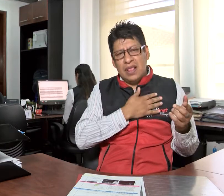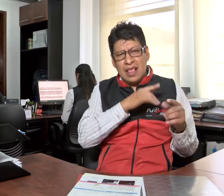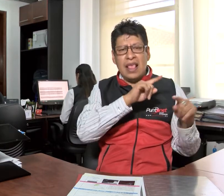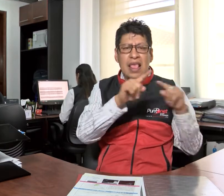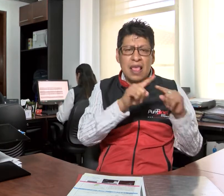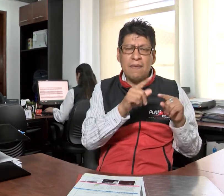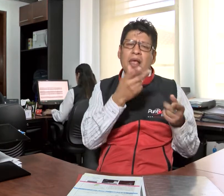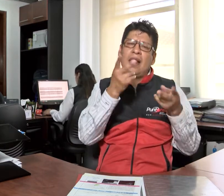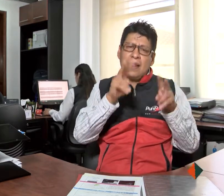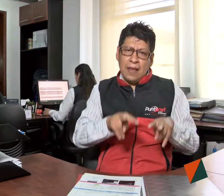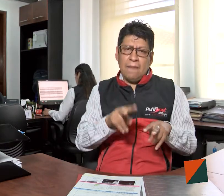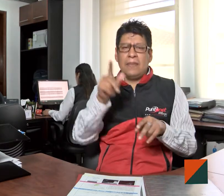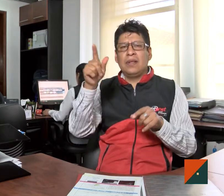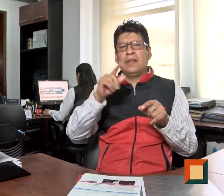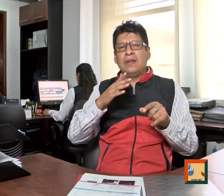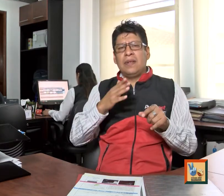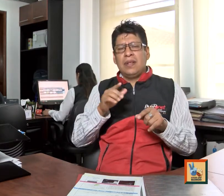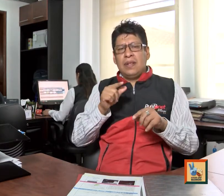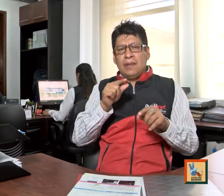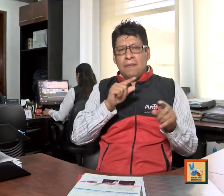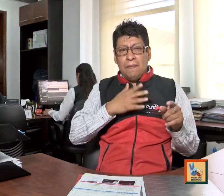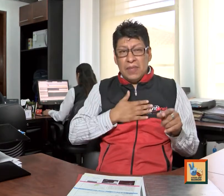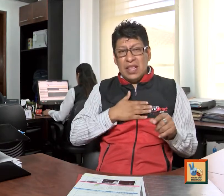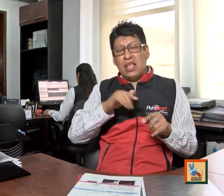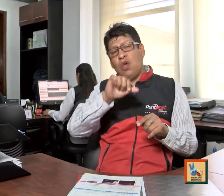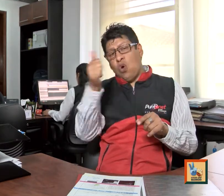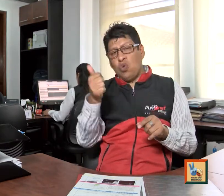estás interesado en aprender señas